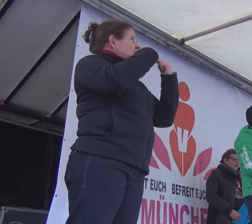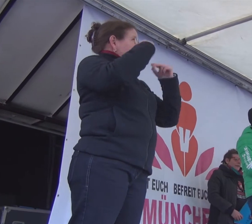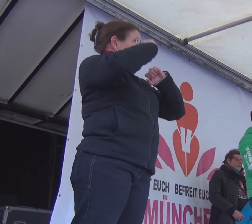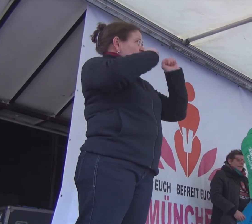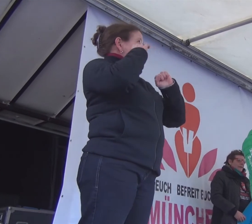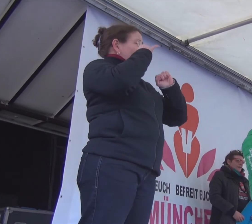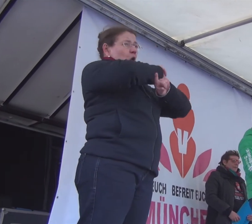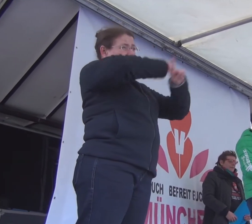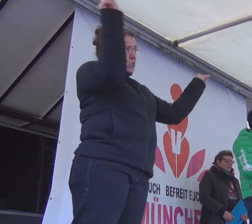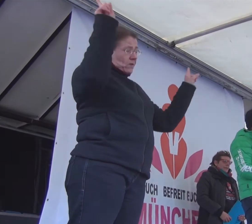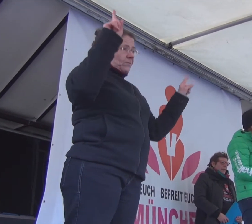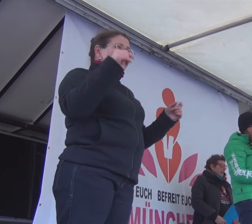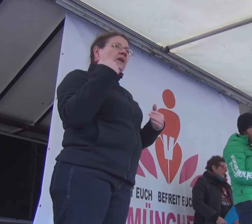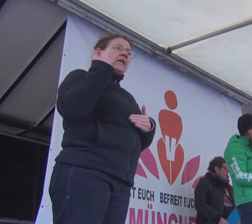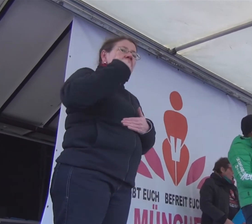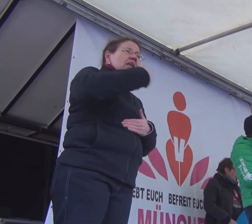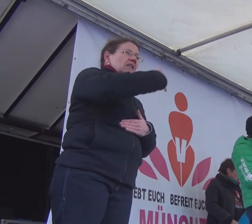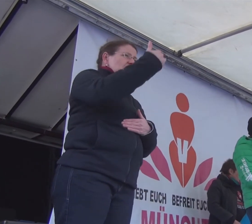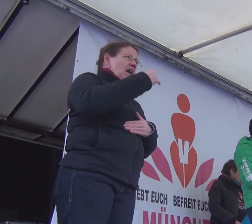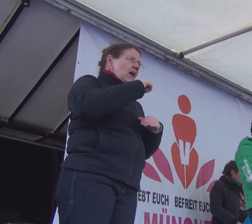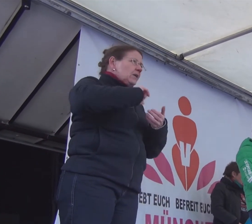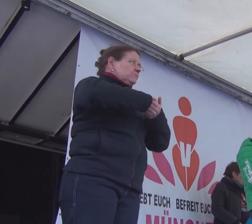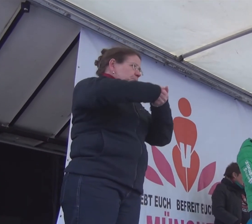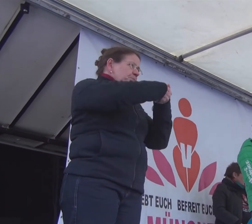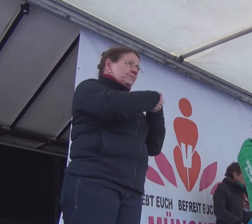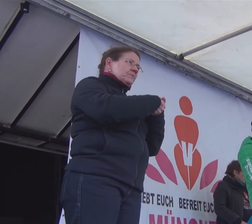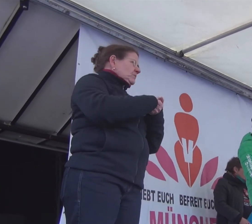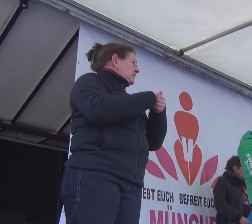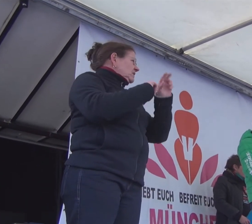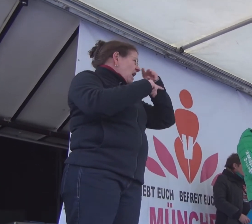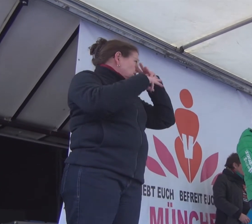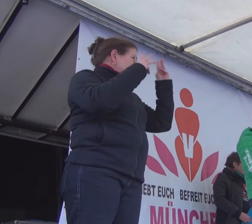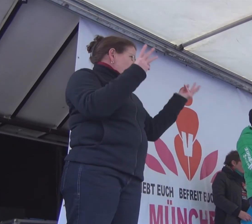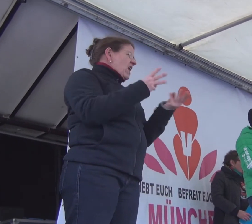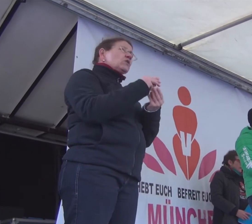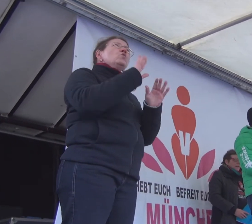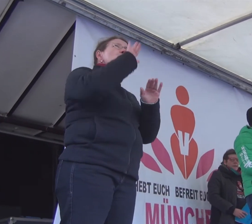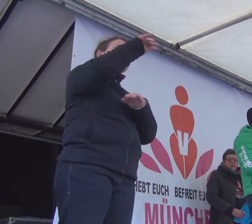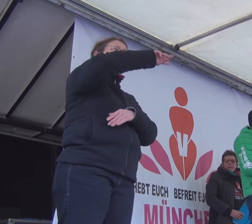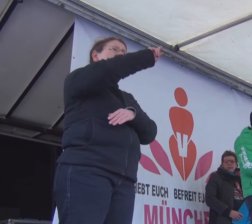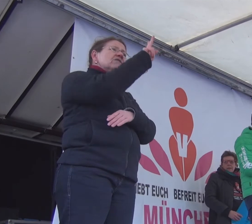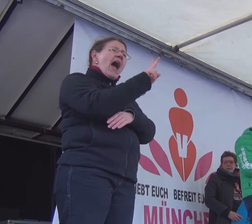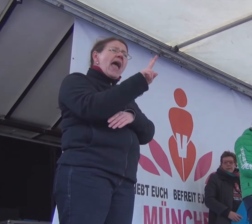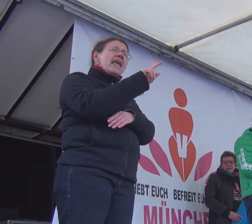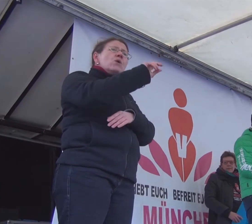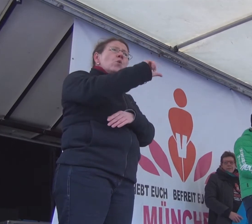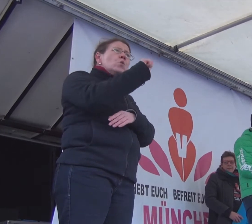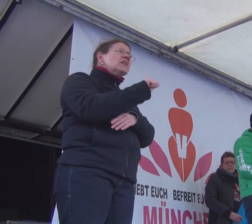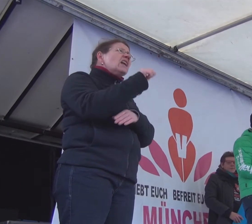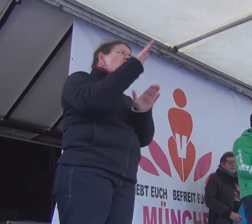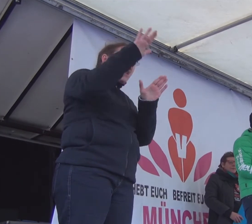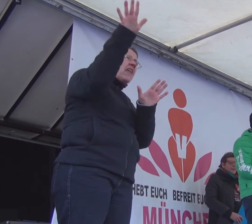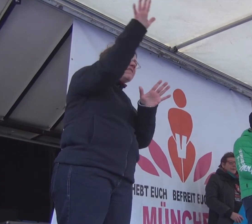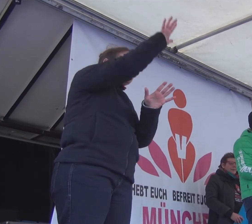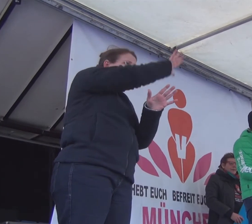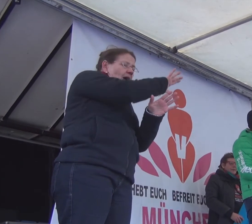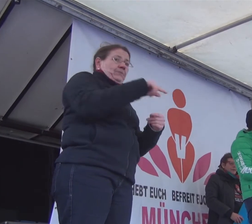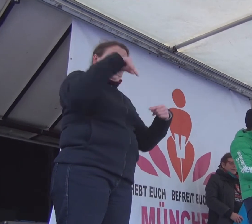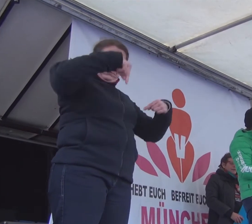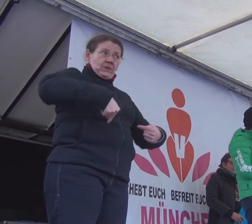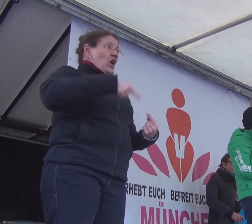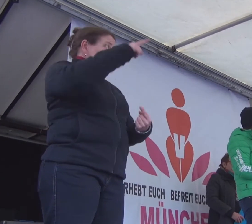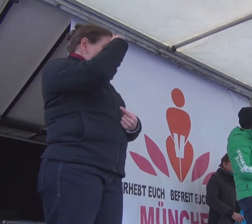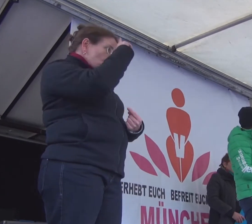Jahr tanzen Frauen und Männer überall auf der ganzen Welt in mehr als 200 Ländern. In Deutschland wird heute in